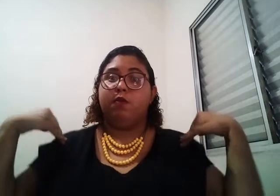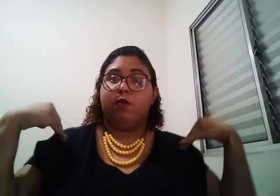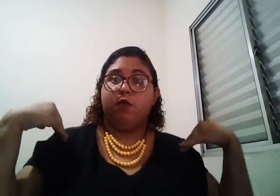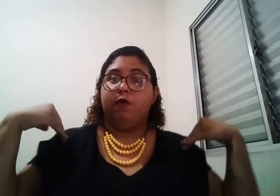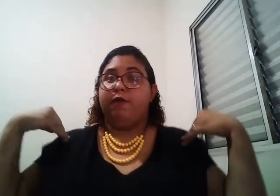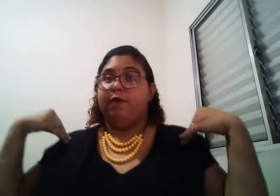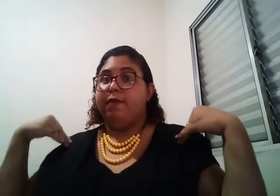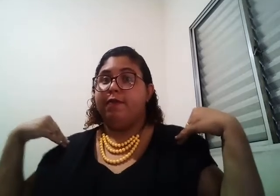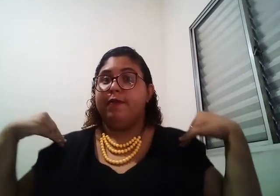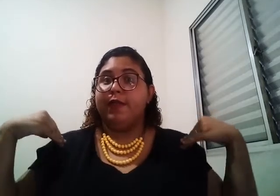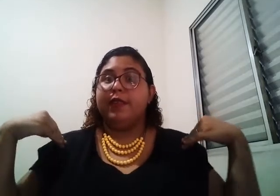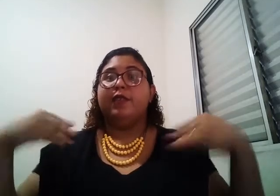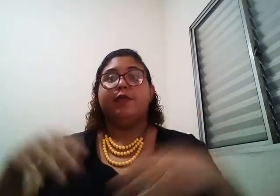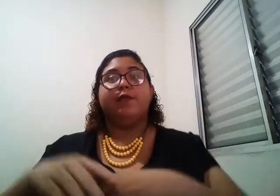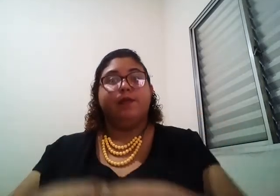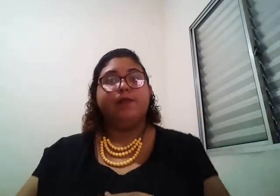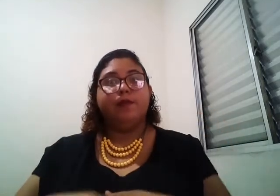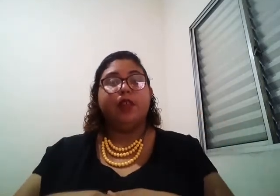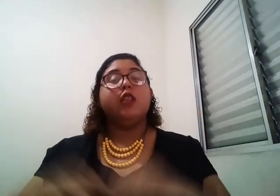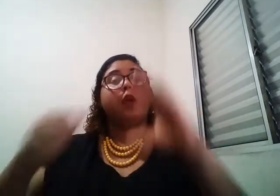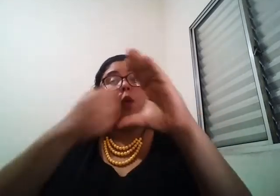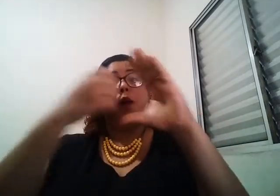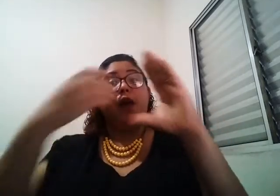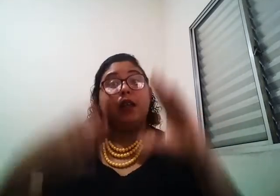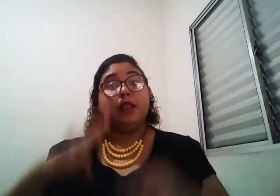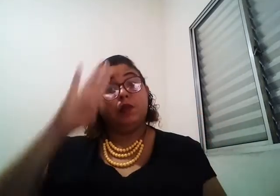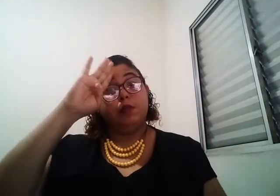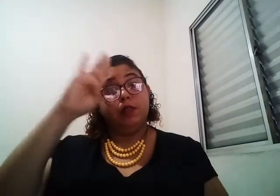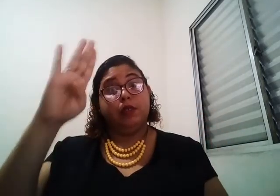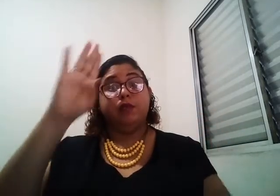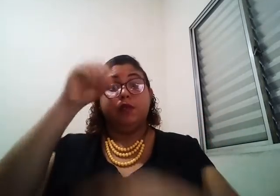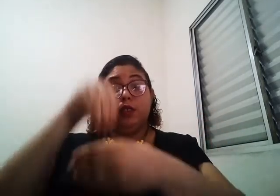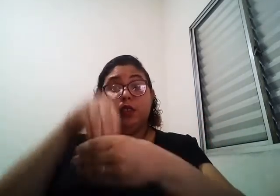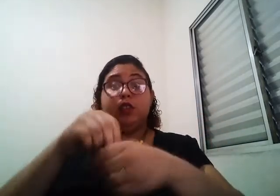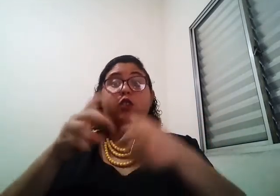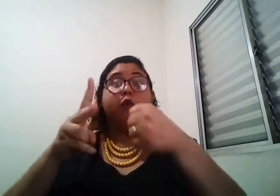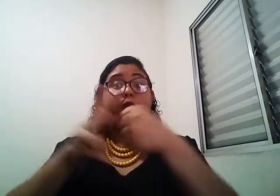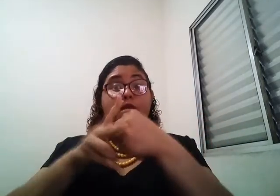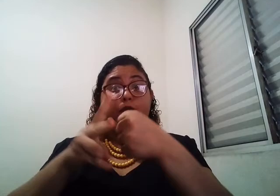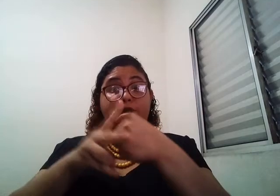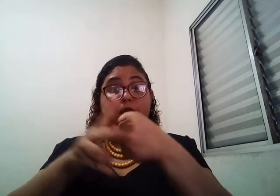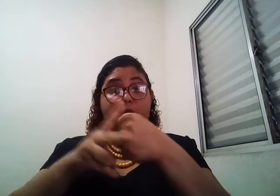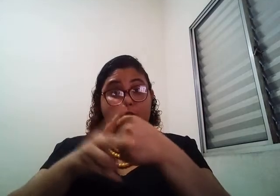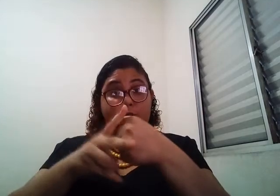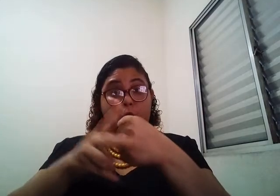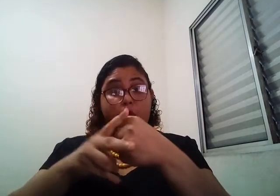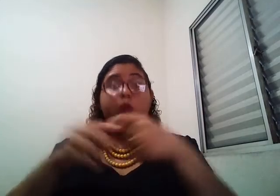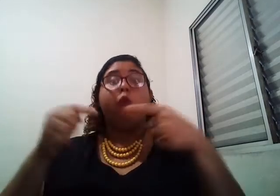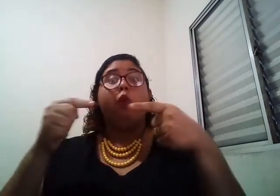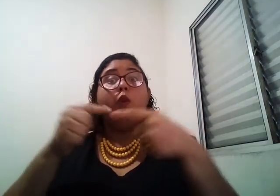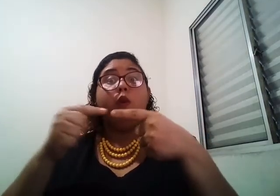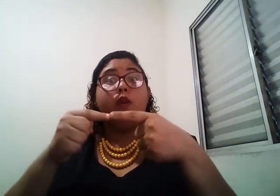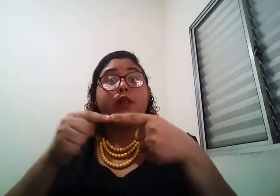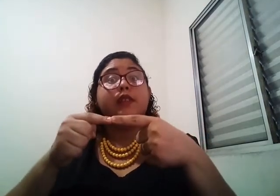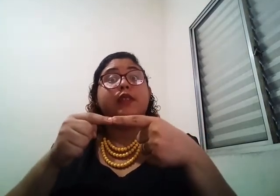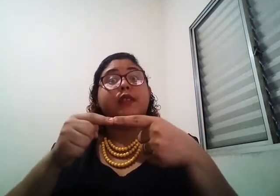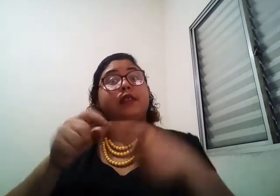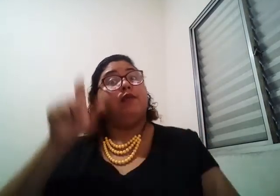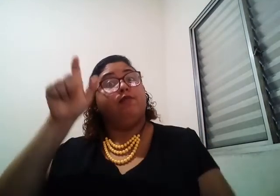concordância. Ele sempre está concordando com os seus personagens. Também,